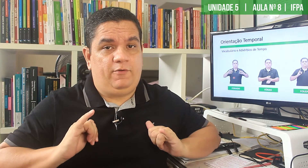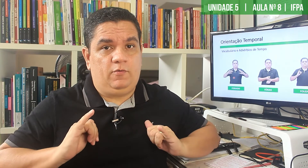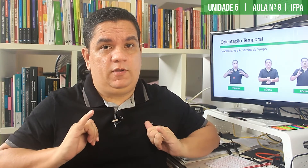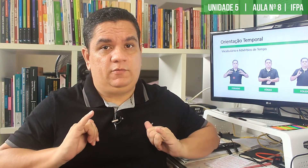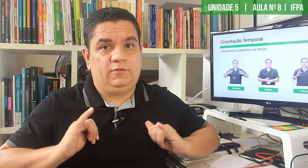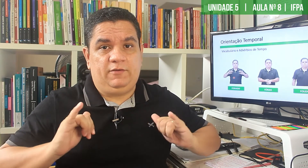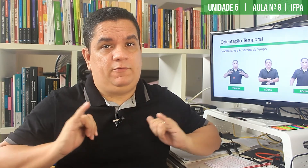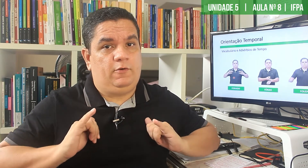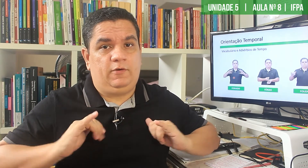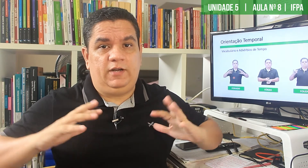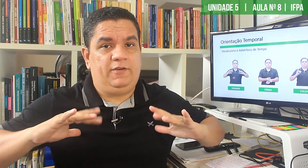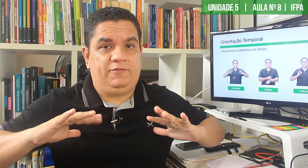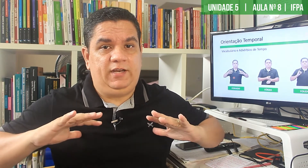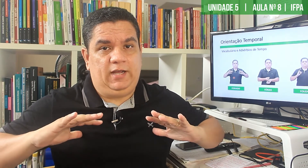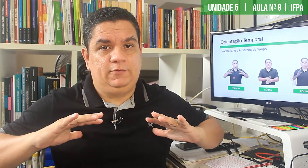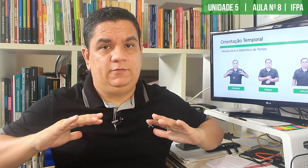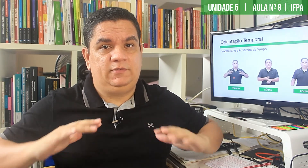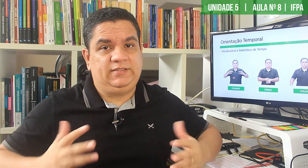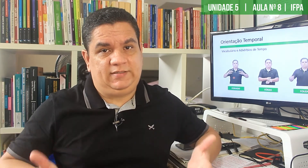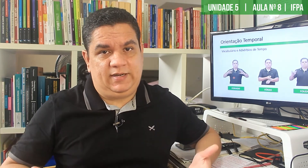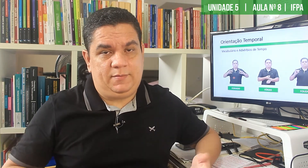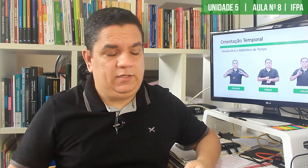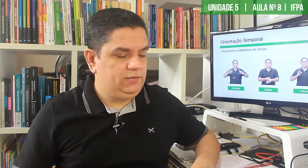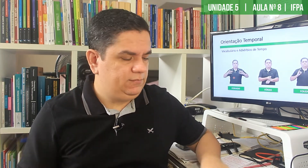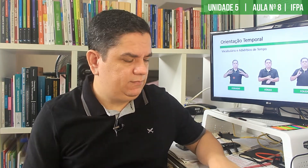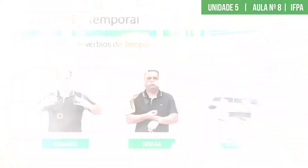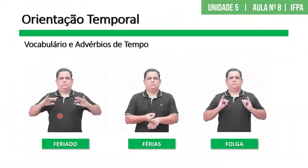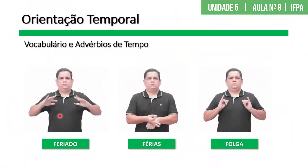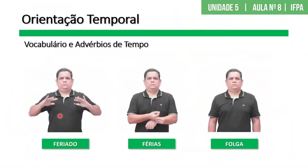folga. O que é folga não é feriado, necessariamente.